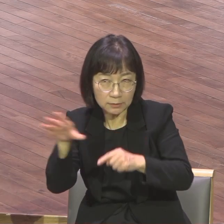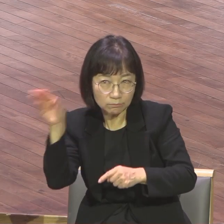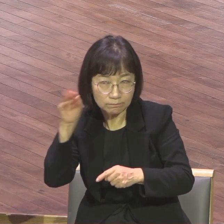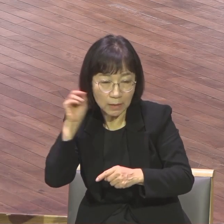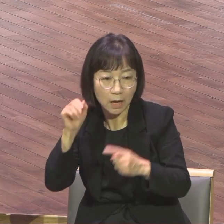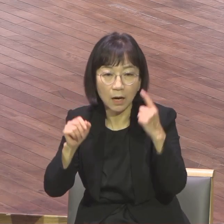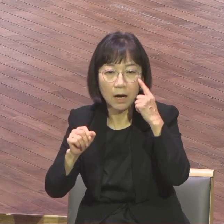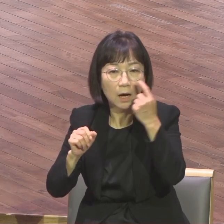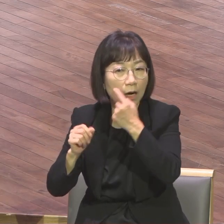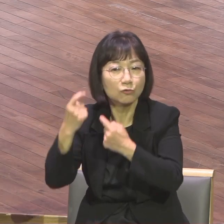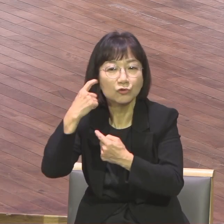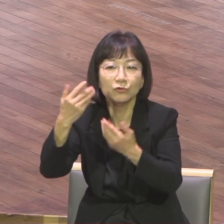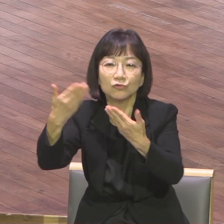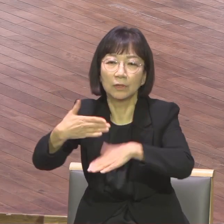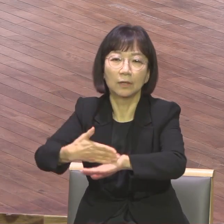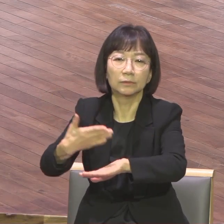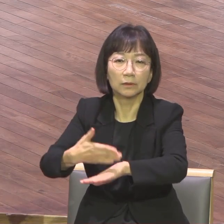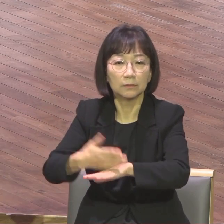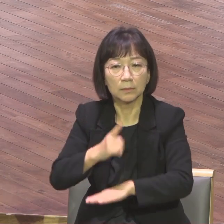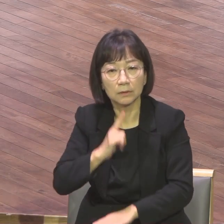귀.